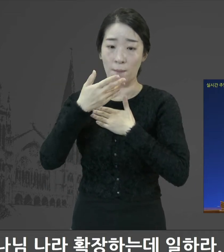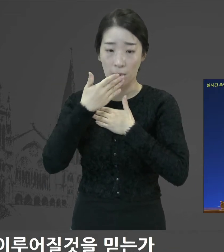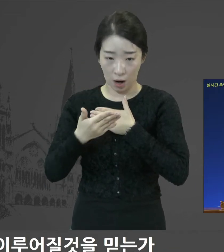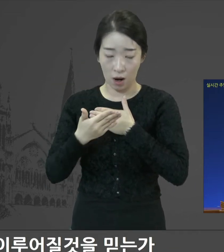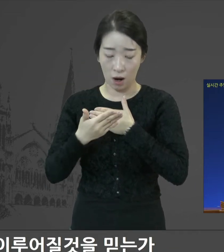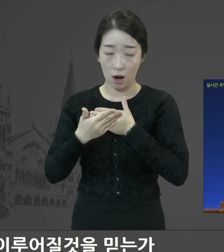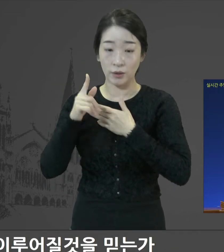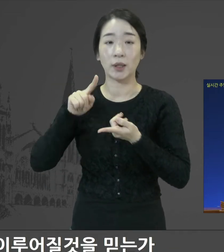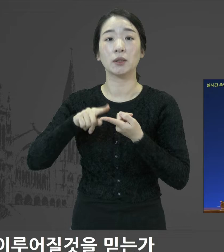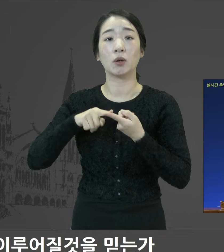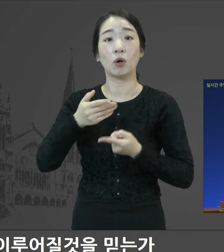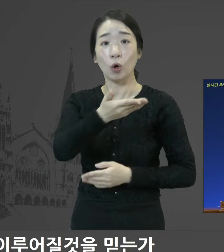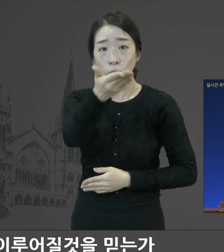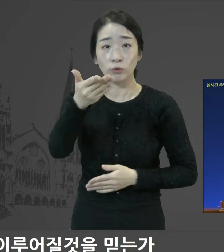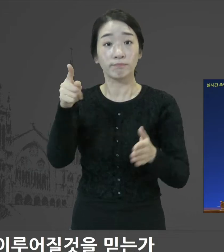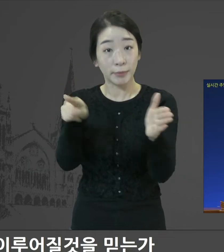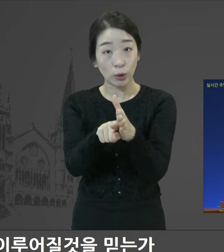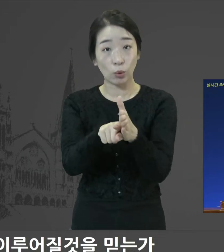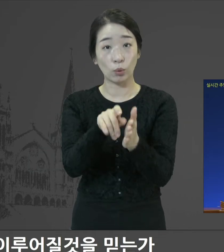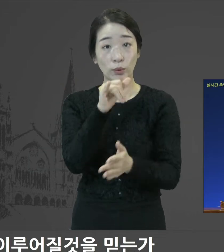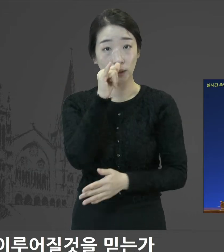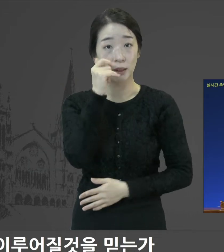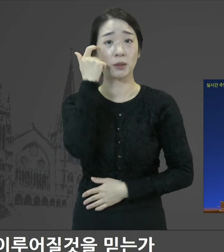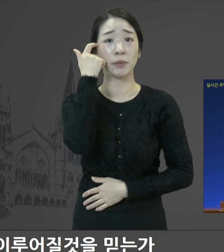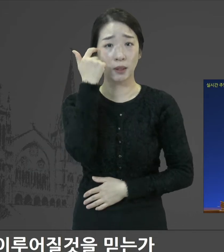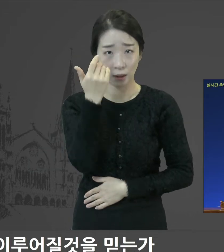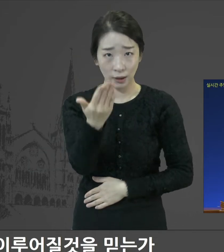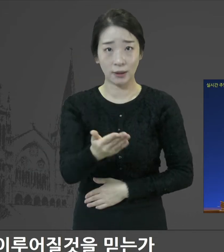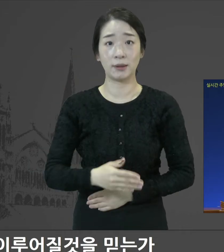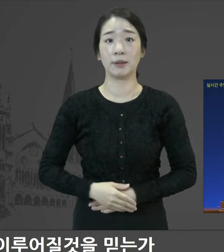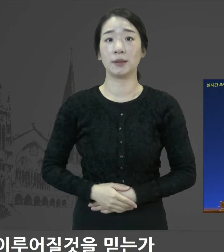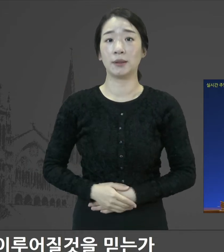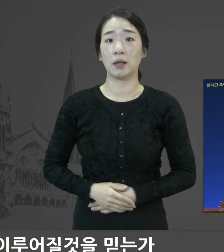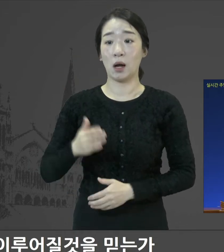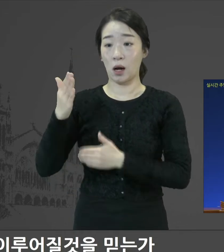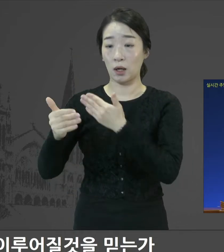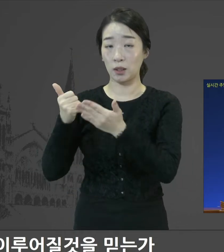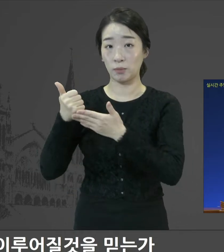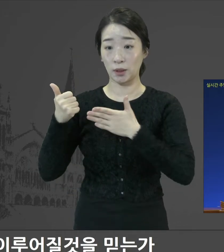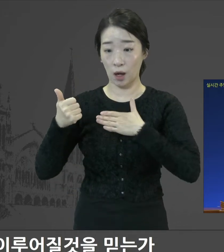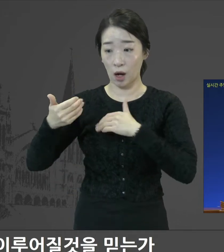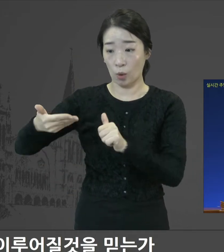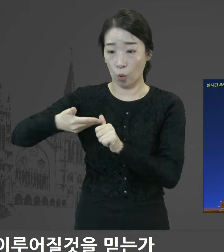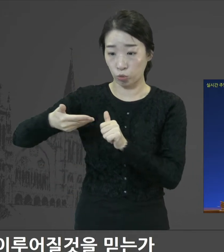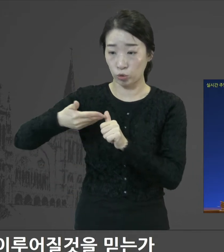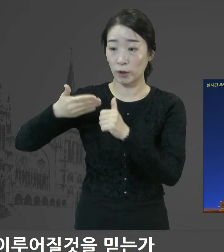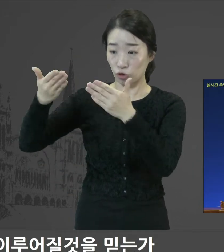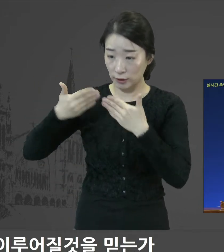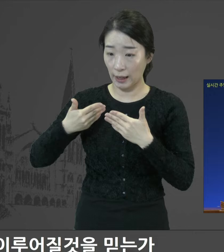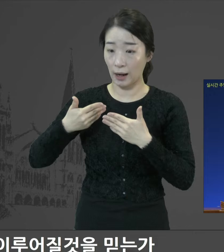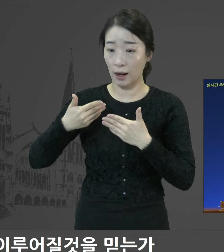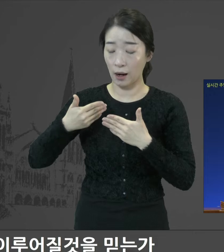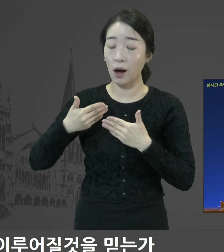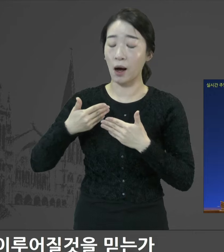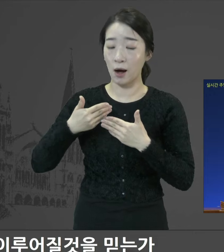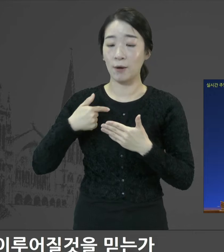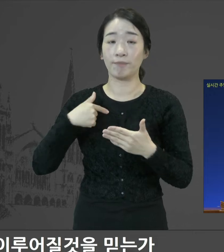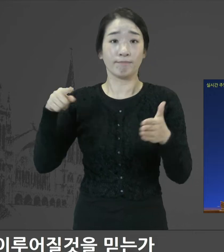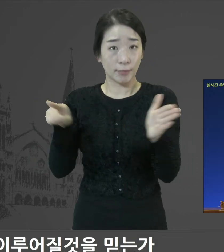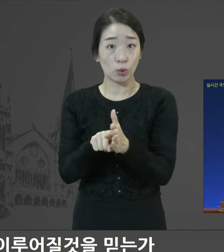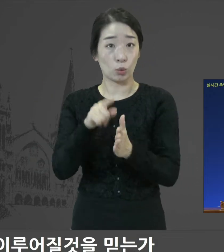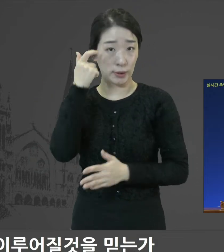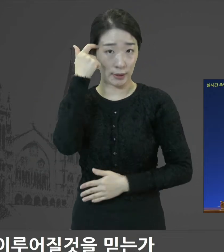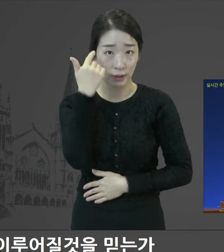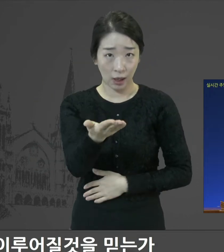보호해 주심을 믿고 있는가? 하나님이 공급해 주신다 그랬는데 그 공급해 주심을 믿고 있는가? 아니면